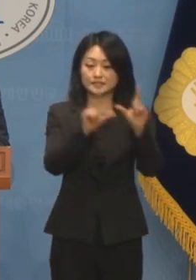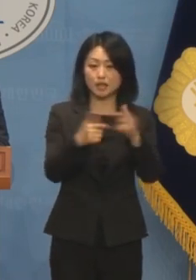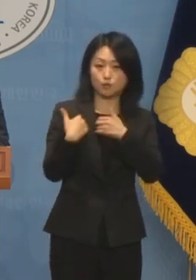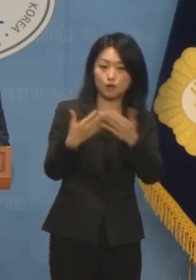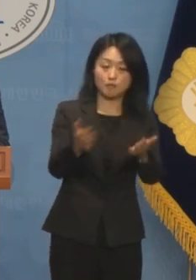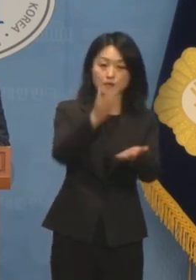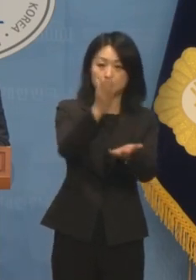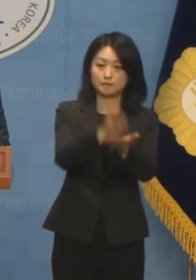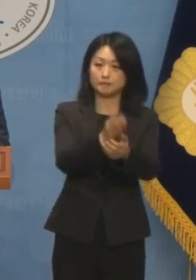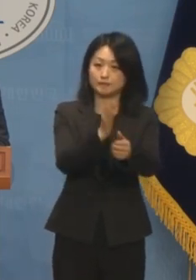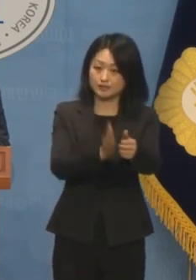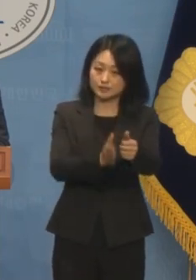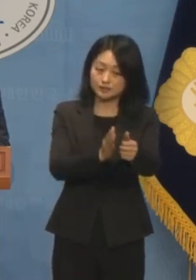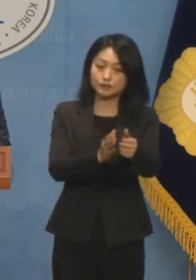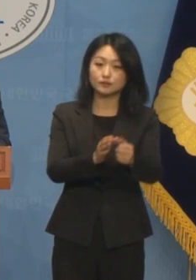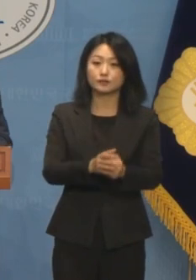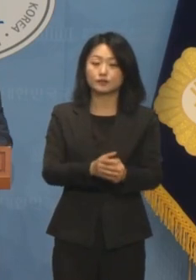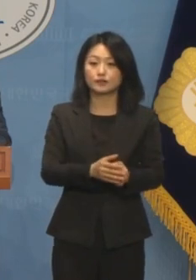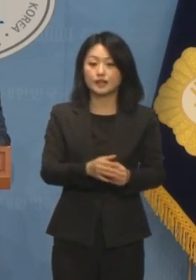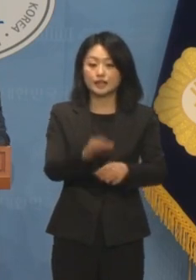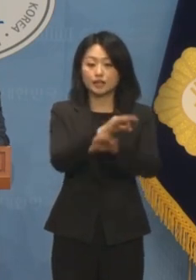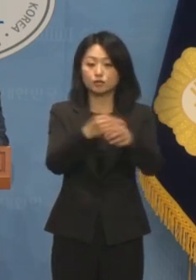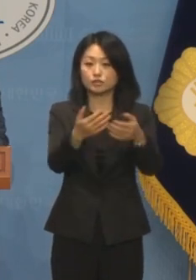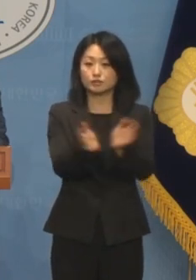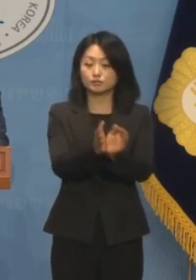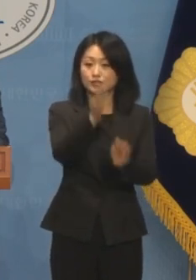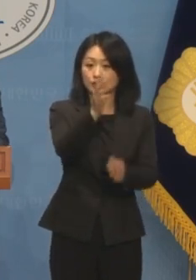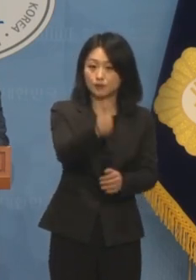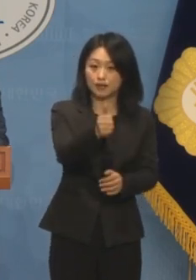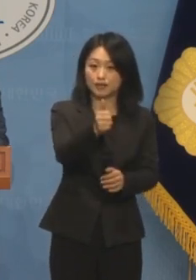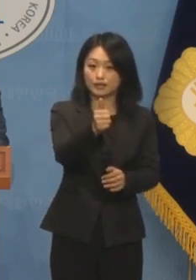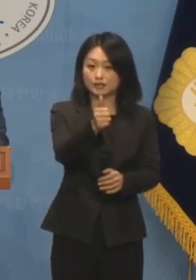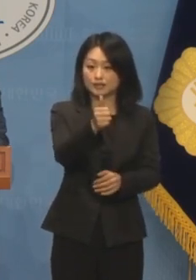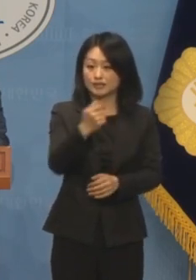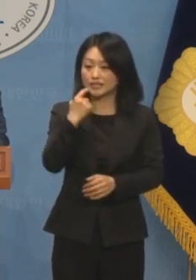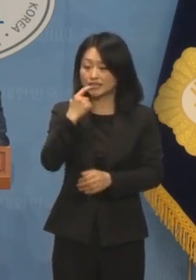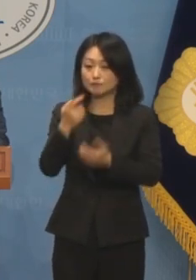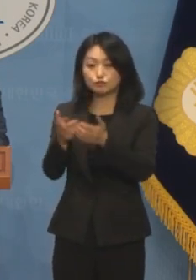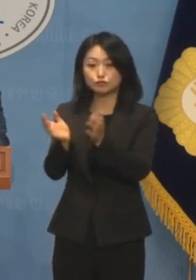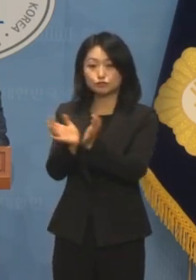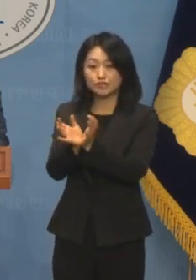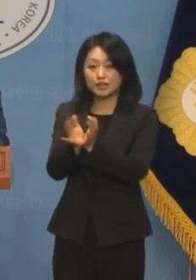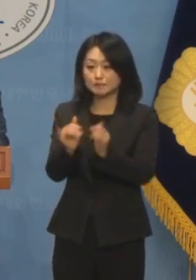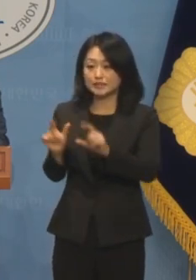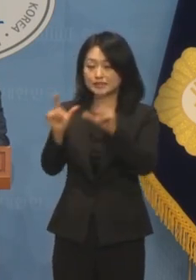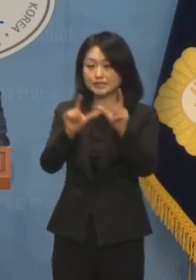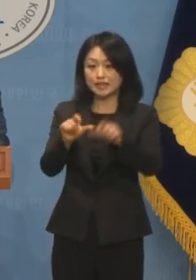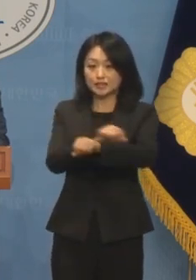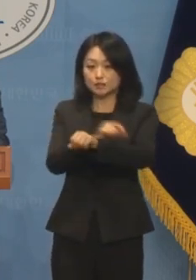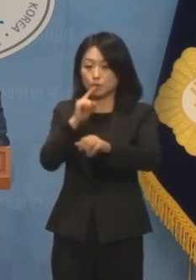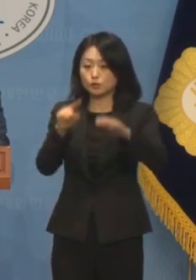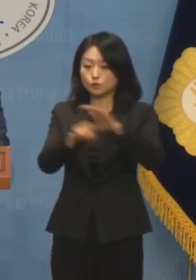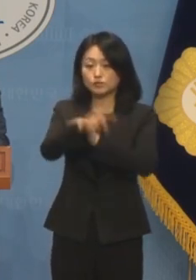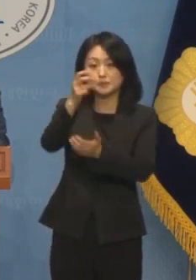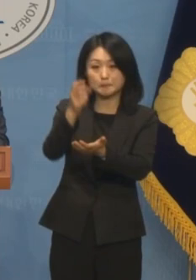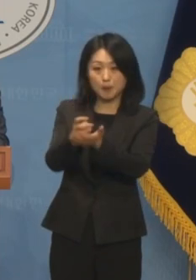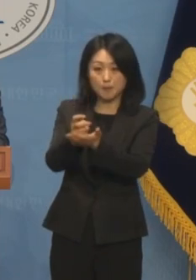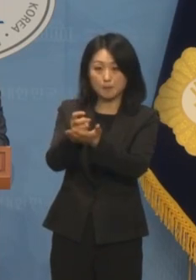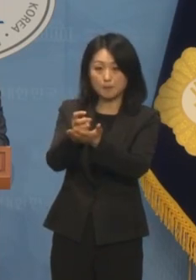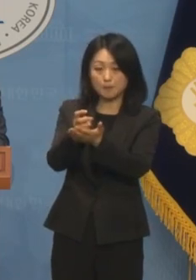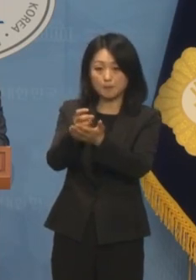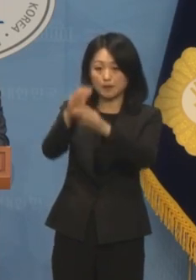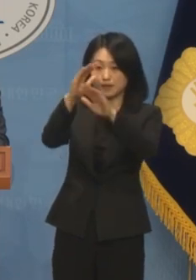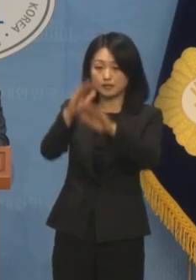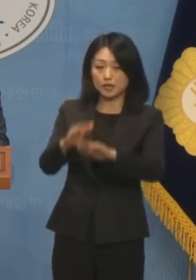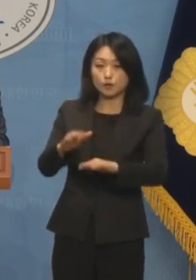마십시오. 최상목 경제부총리가 더불어민주당의 민생특별조치법에 관해 헌법상